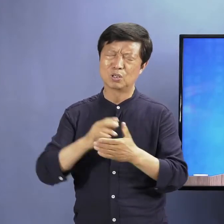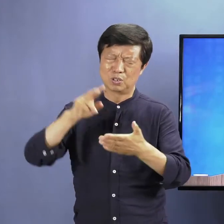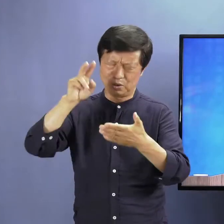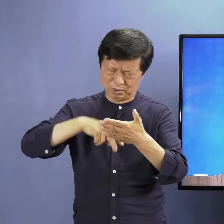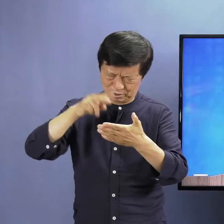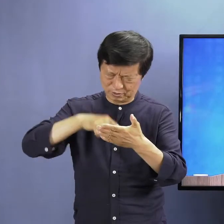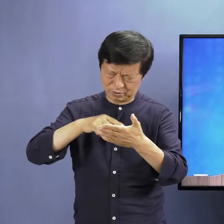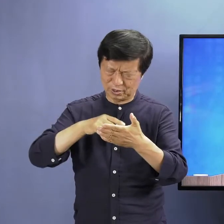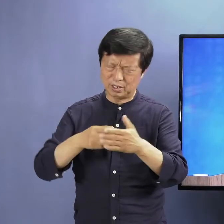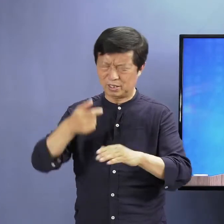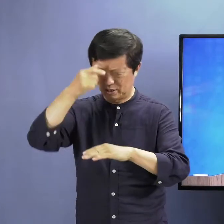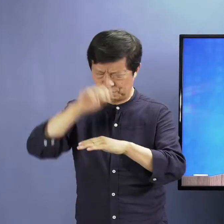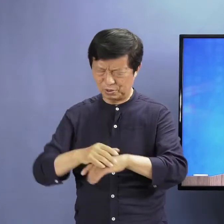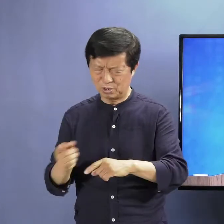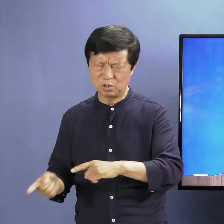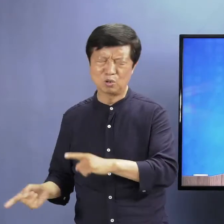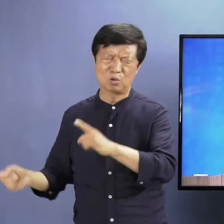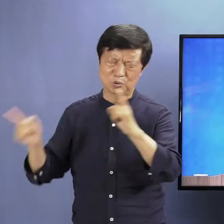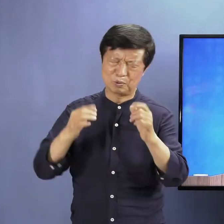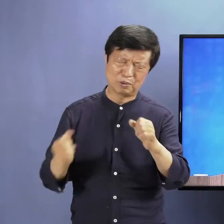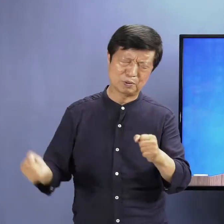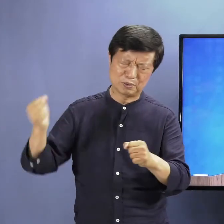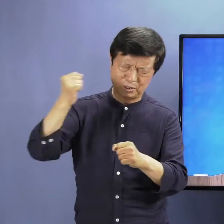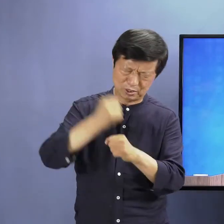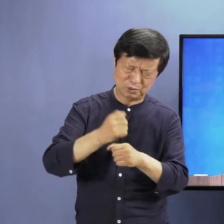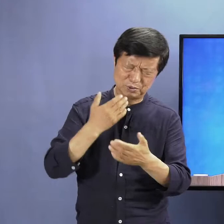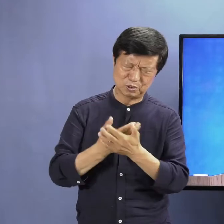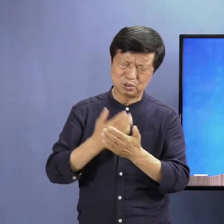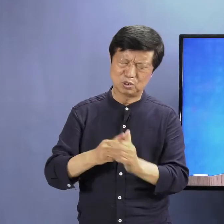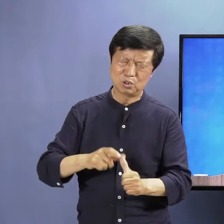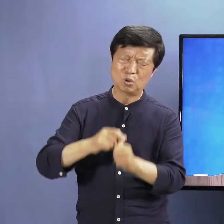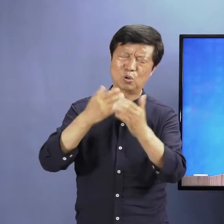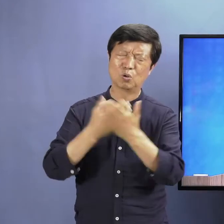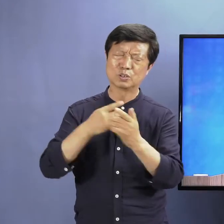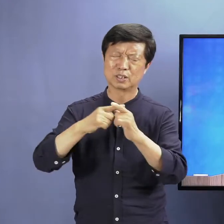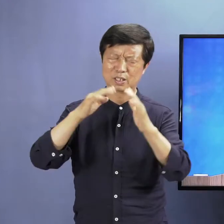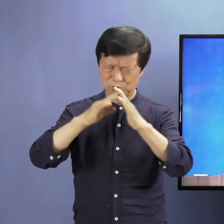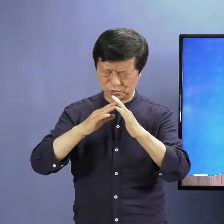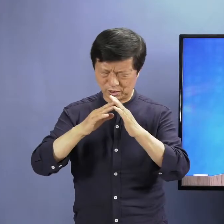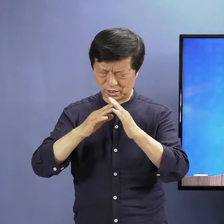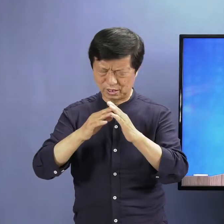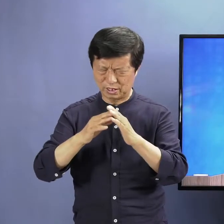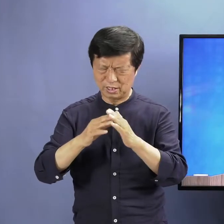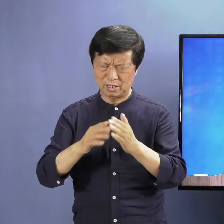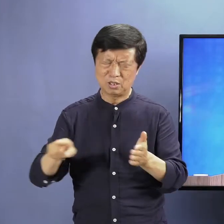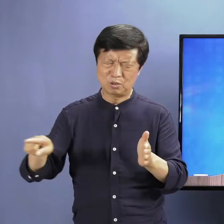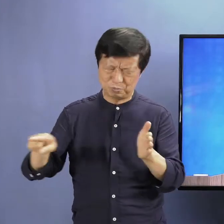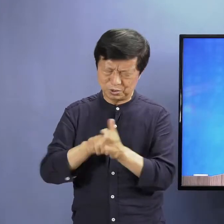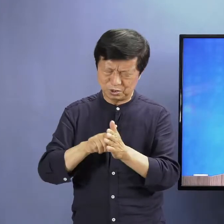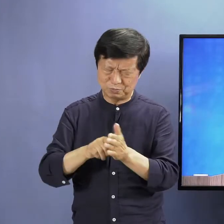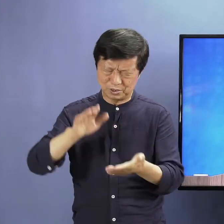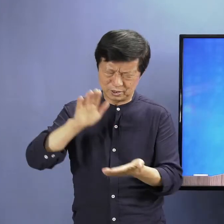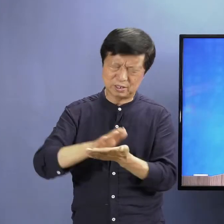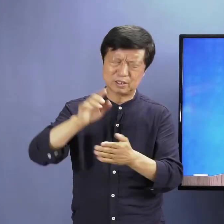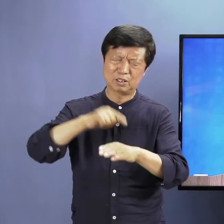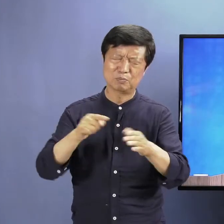하여 주옵소서. 호산나 교회가 열정을 회복하게 도와주시고 모든 성도가 신앙의 열정을 회복하게 하여